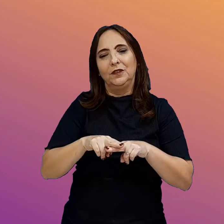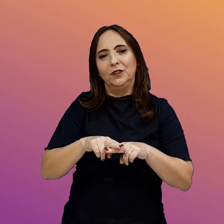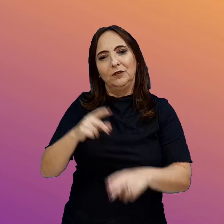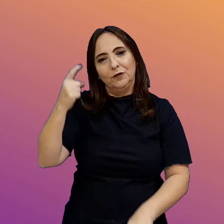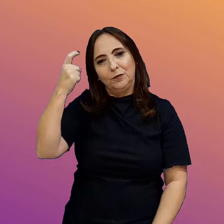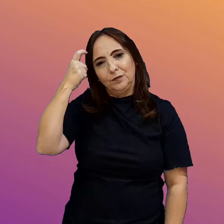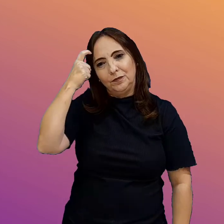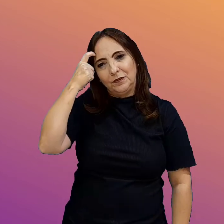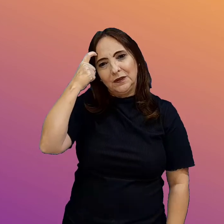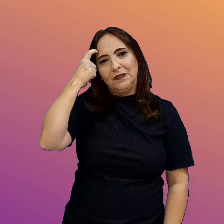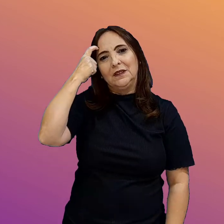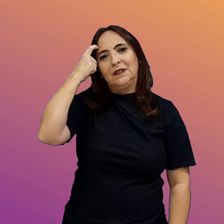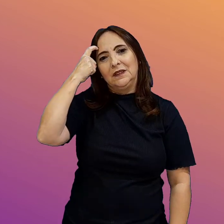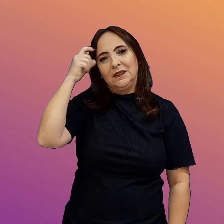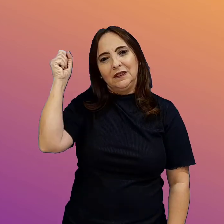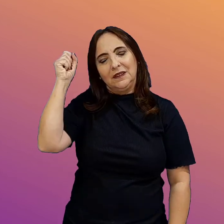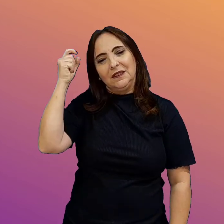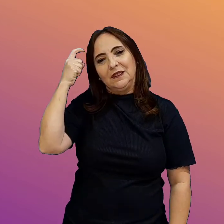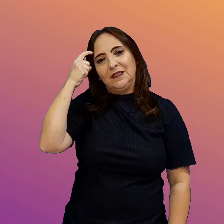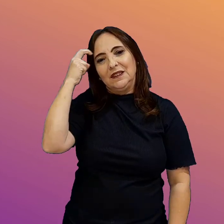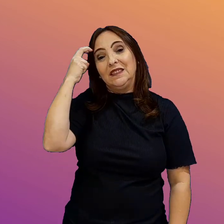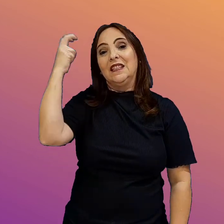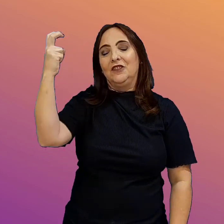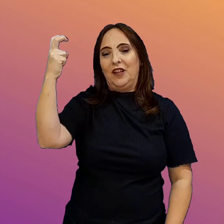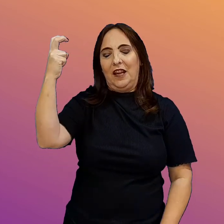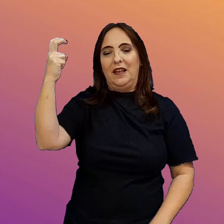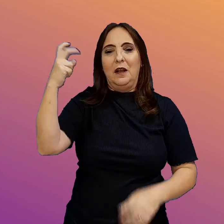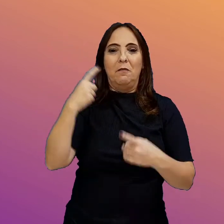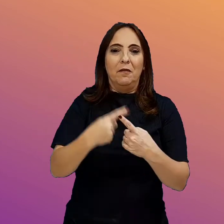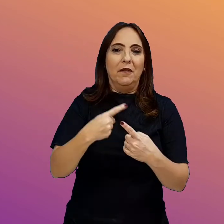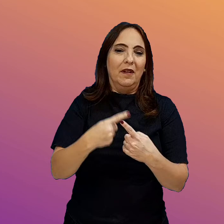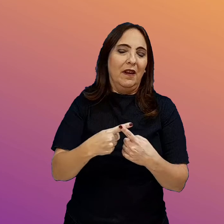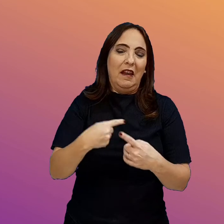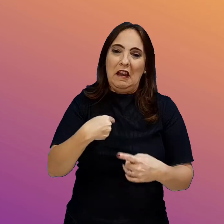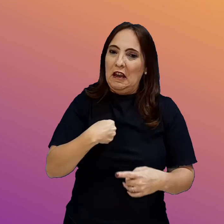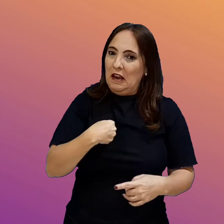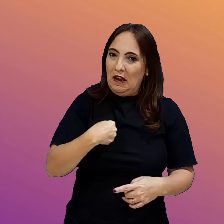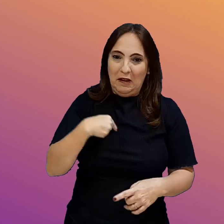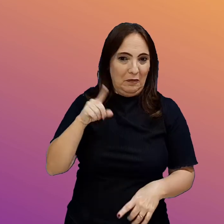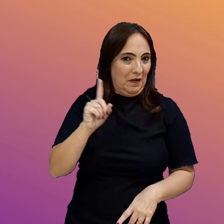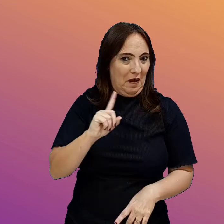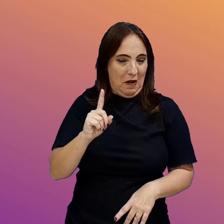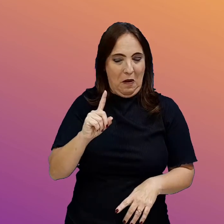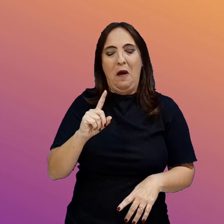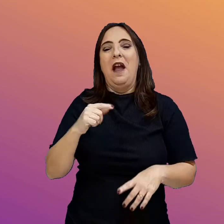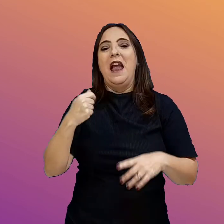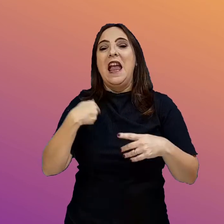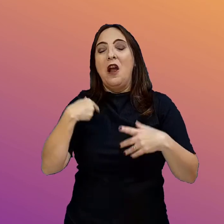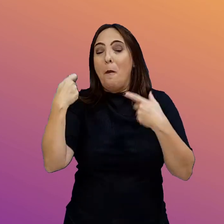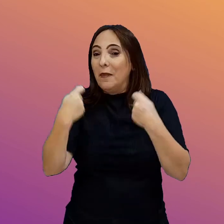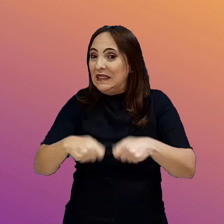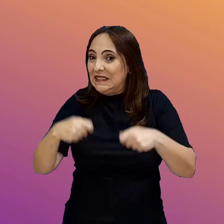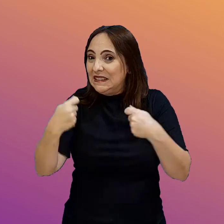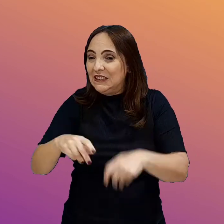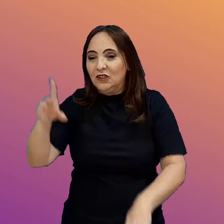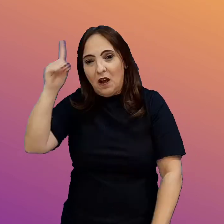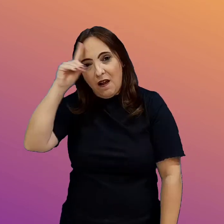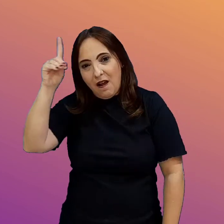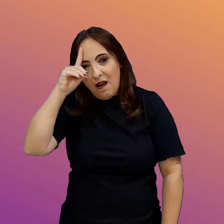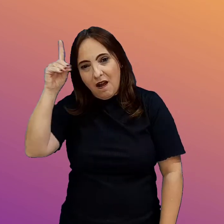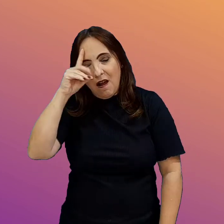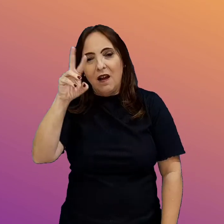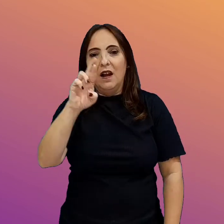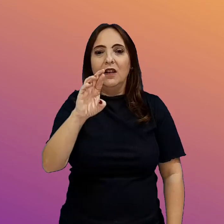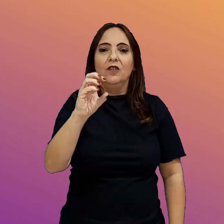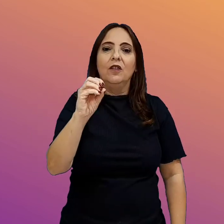sou, não. Mas eu sei que o nosso Deus é um Deus organizado, eu sei que eu preciso de rotina. Então, você que é mãe, você que é pai,